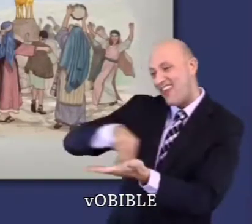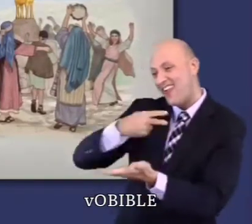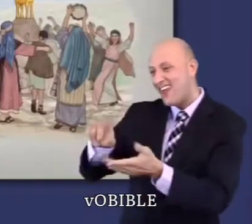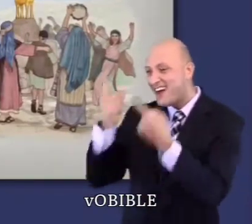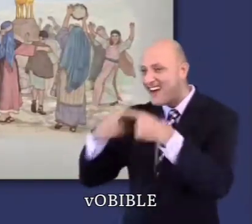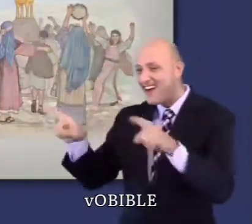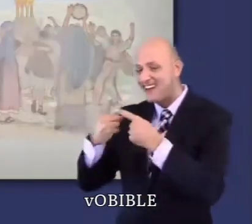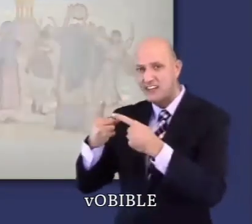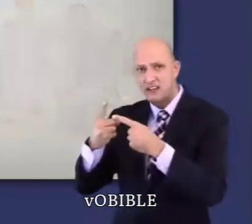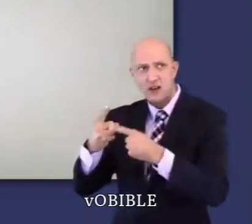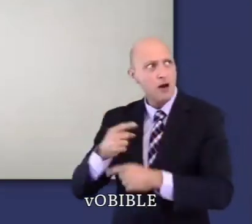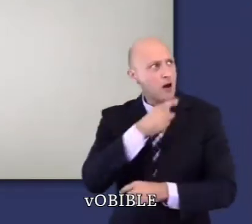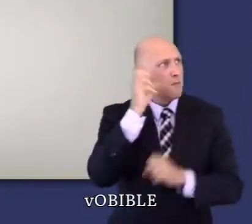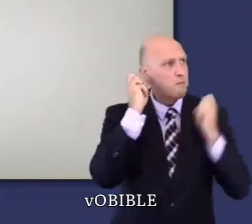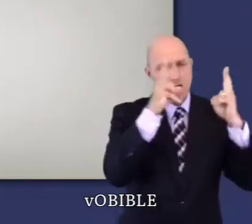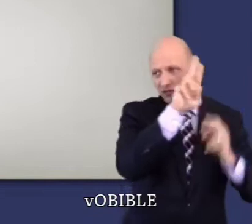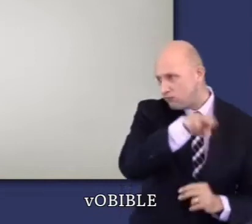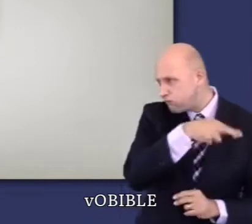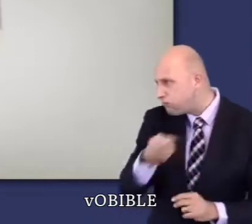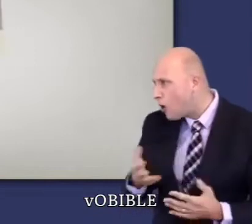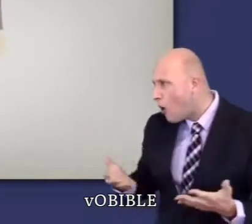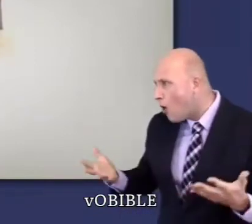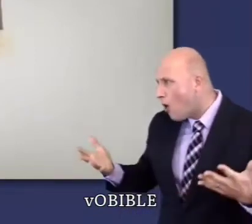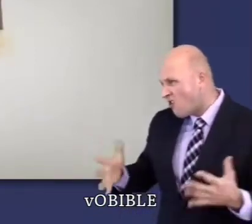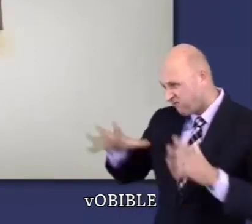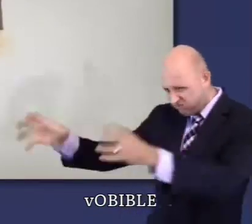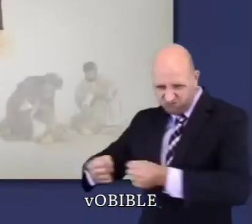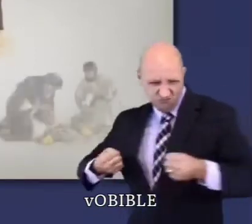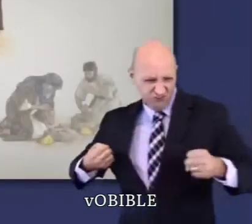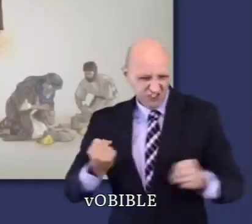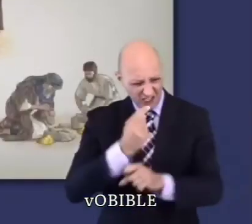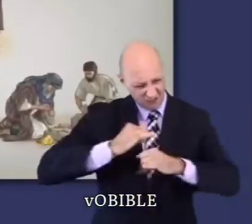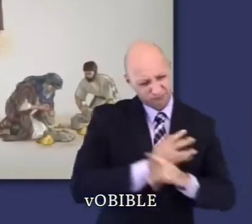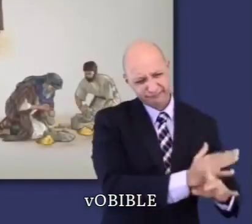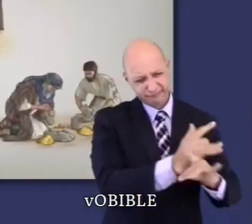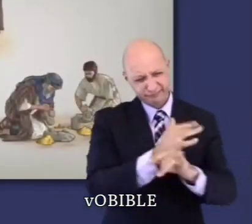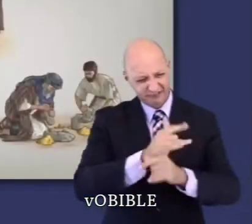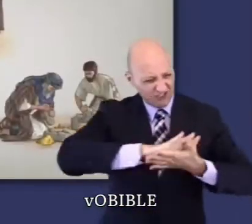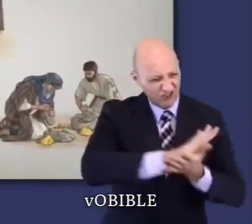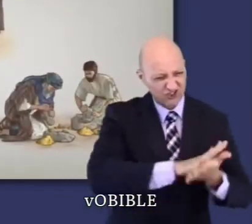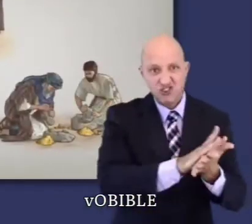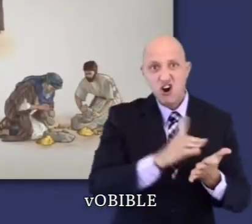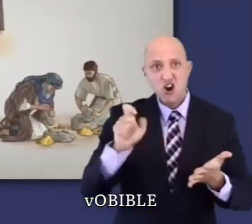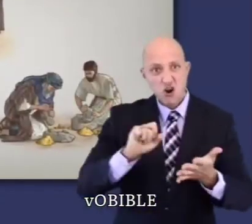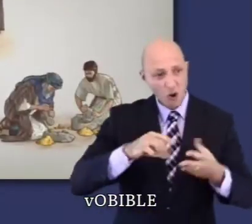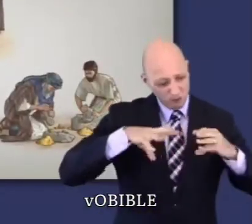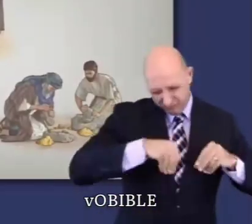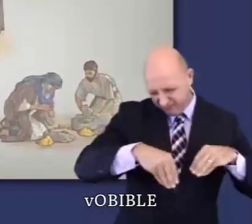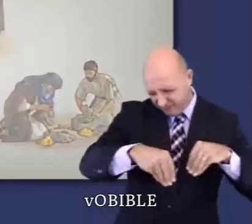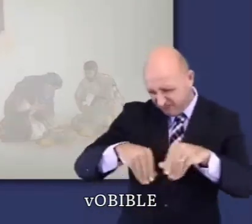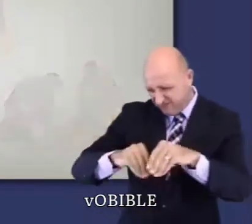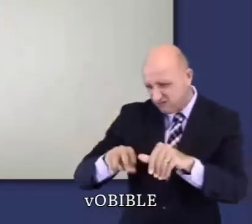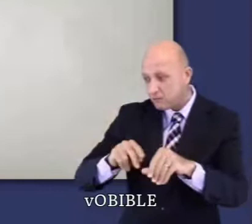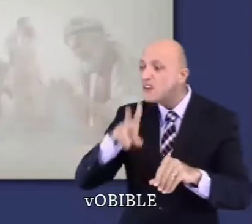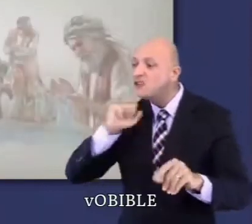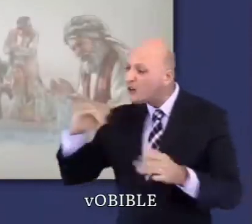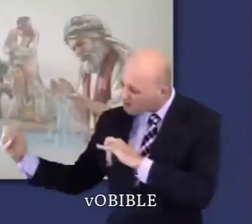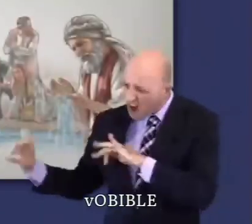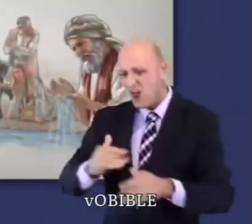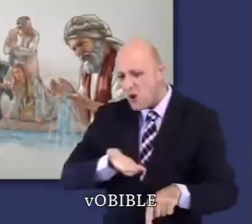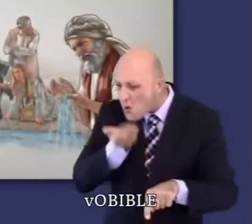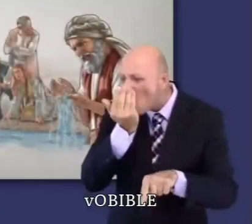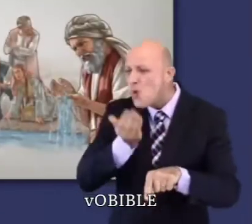en dansant et en chantant. Quand Moïse revient, il brûle l'idole et la broie, puis il disperse la poudre sur l'eau et